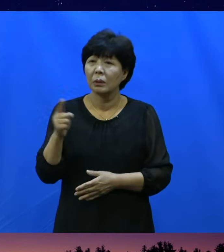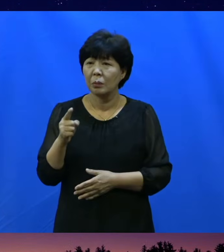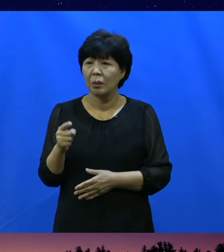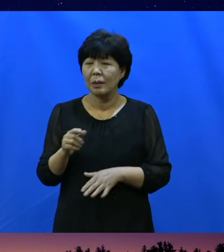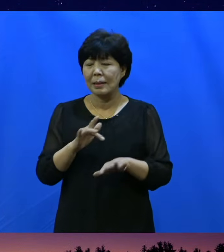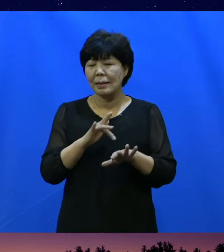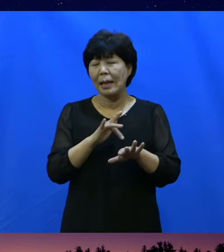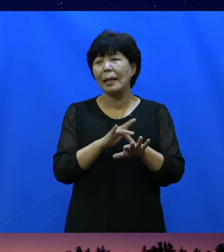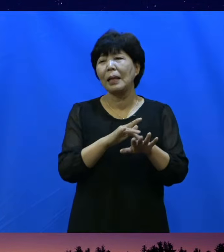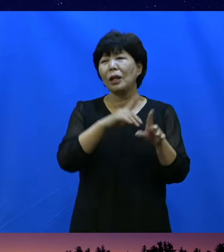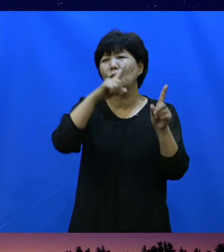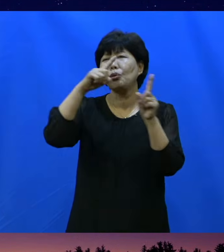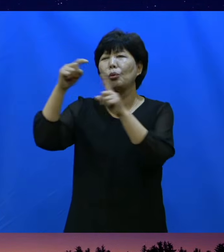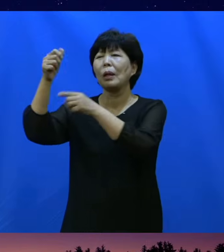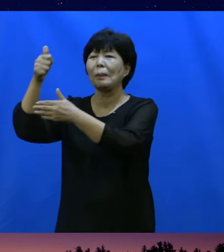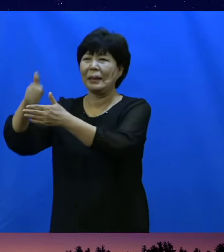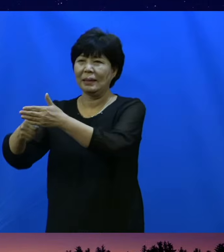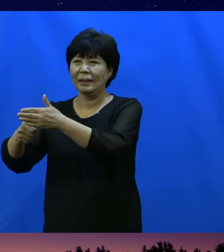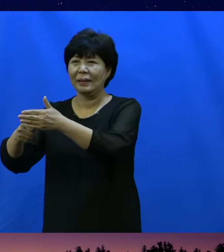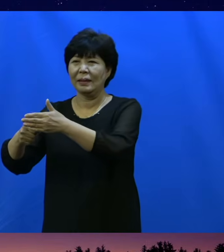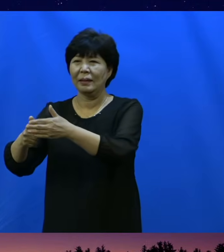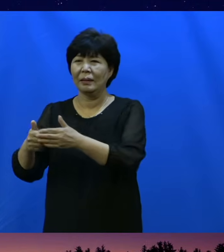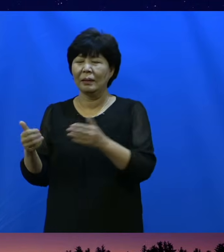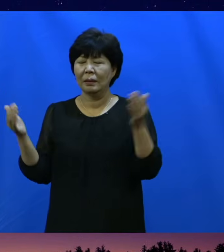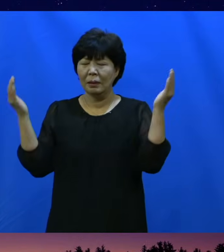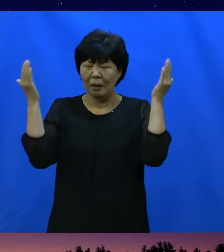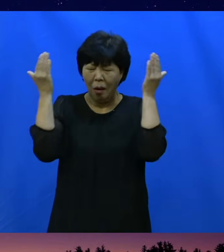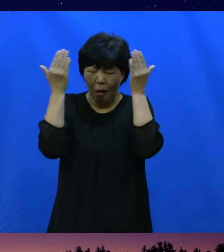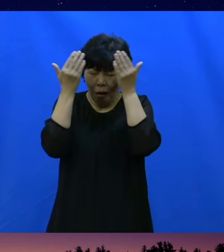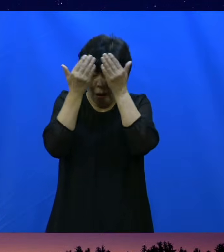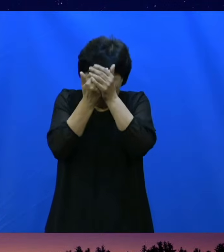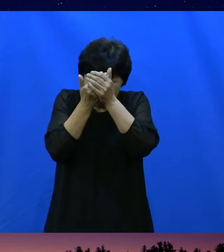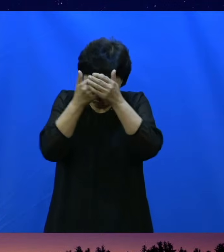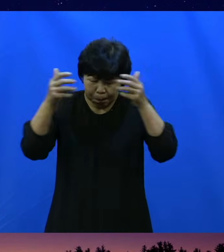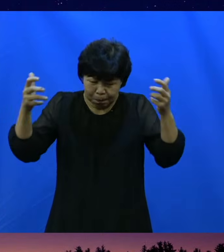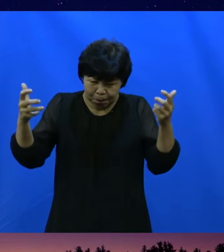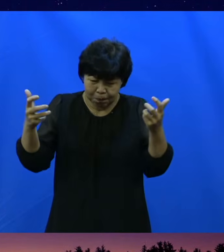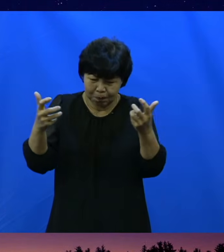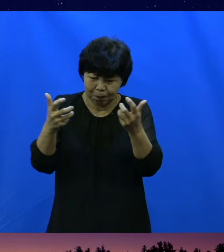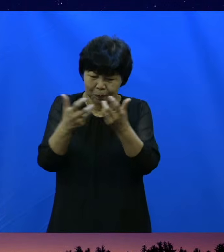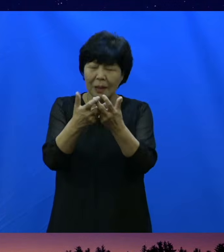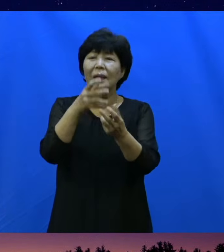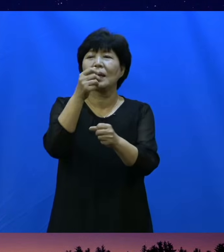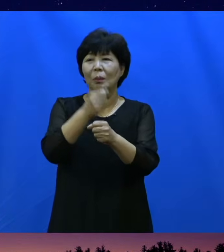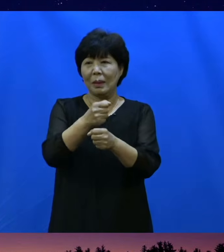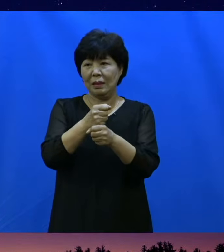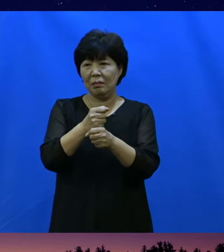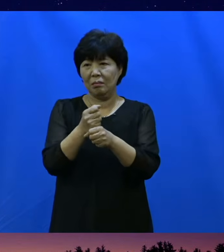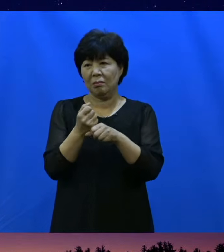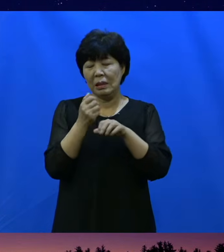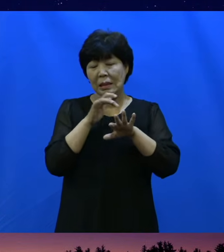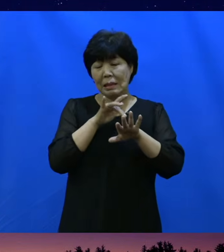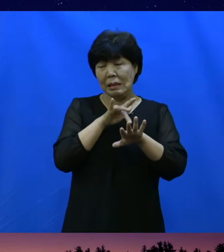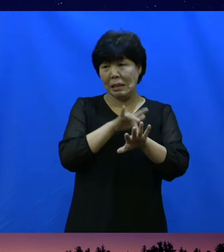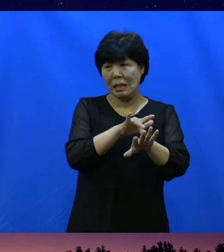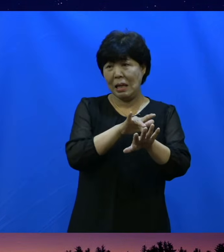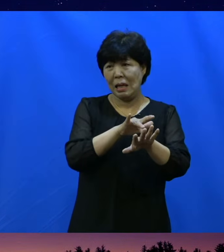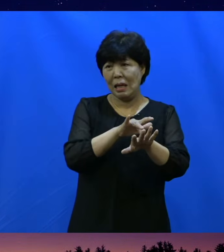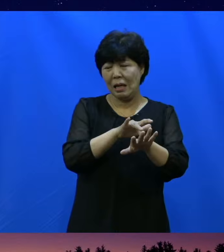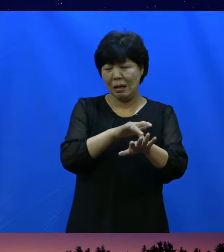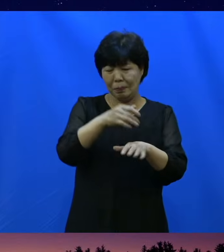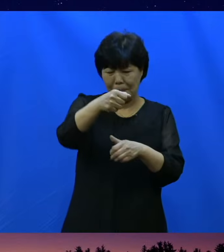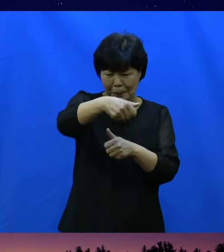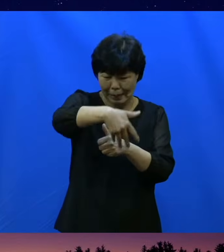살아가는 거예요. 어둠의 그림자가 그 영혼을 완전히 짓누르고 있는, 그 사탄의 영향력에서 벗어나지 못하고 그